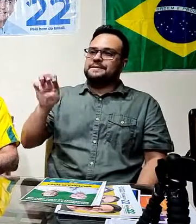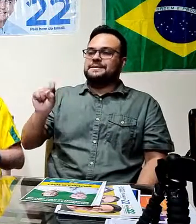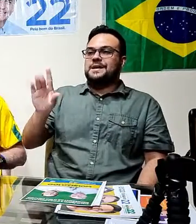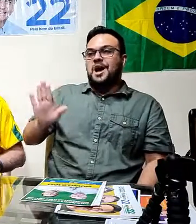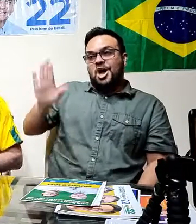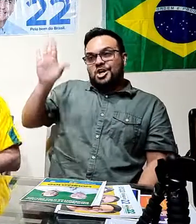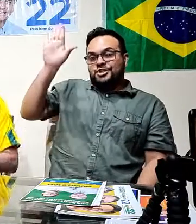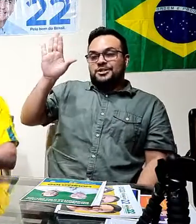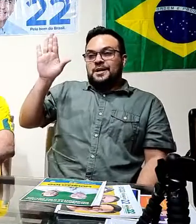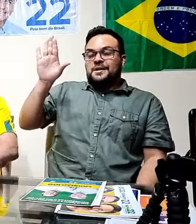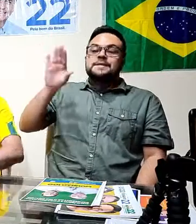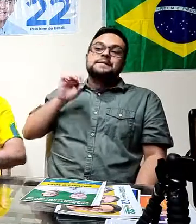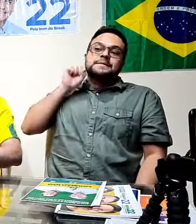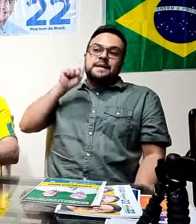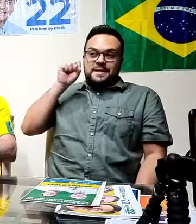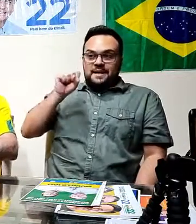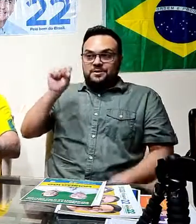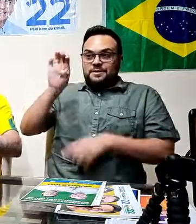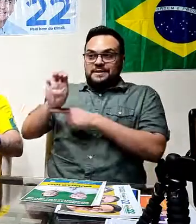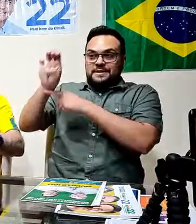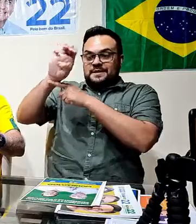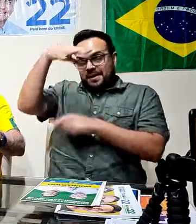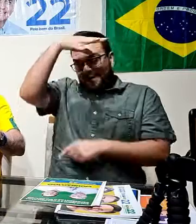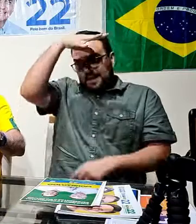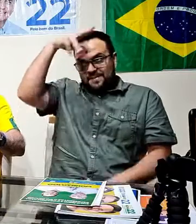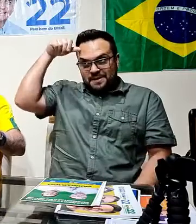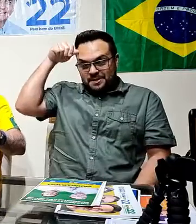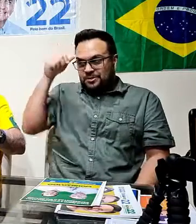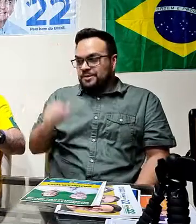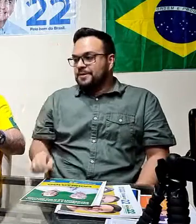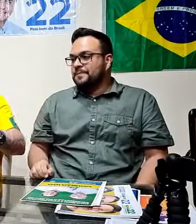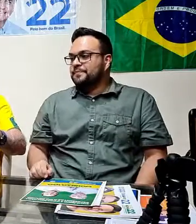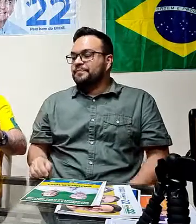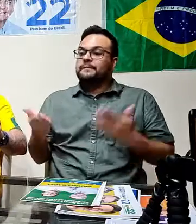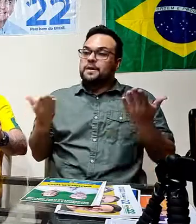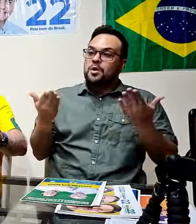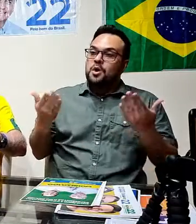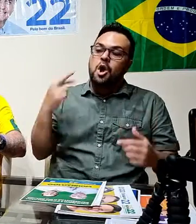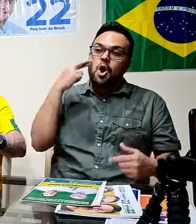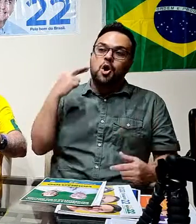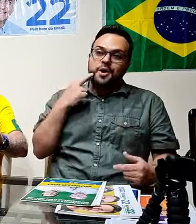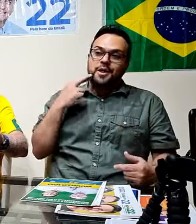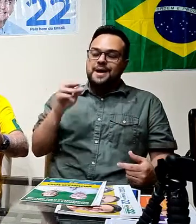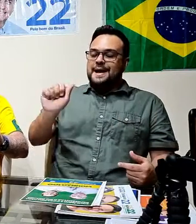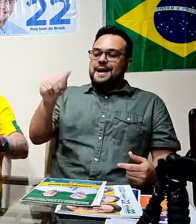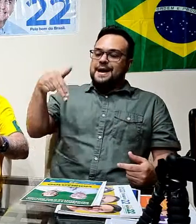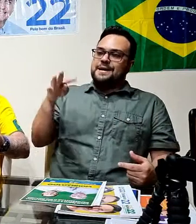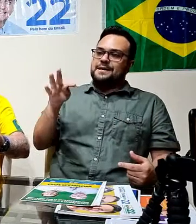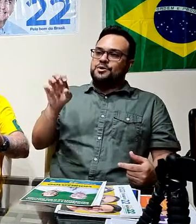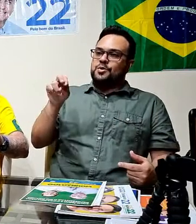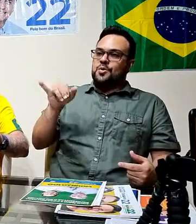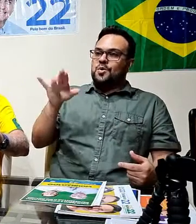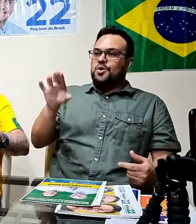pelo estado do Amazonas. Temos aqui Roraima, Antônio Denário vem para a reeleição